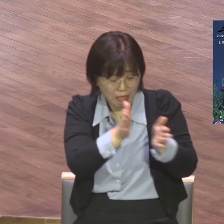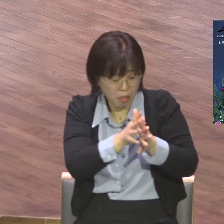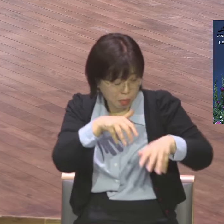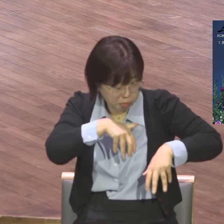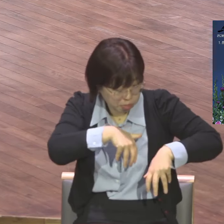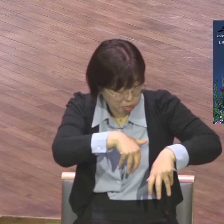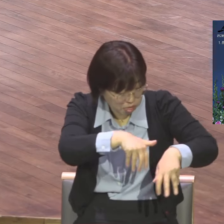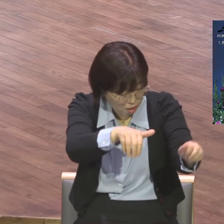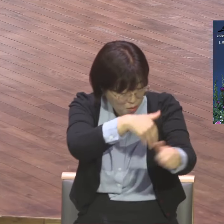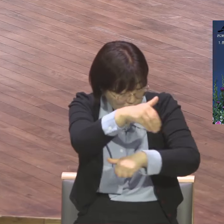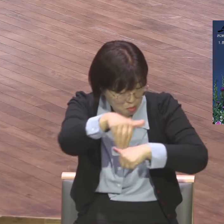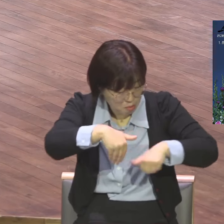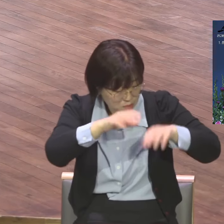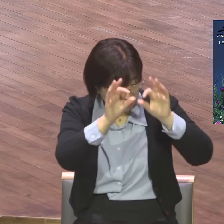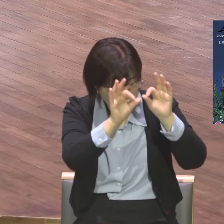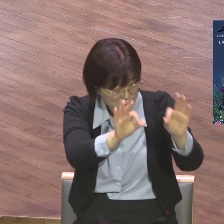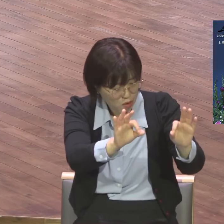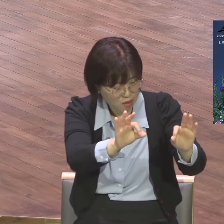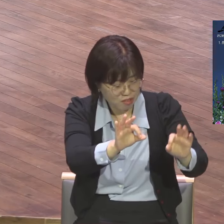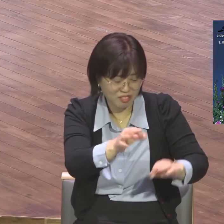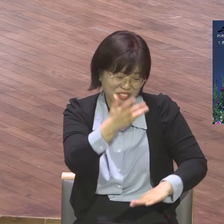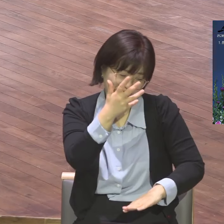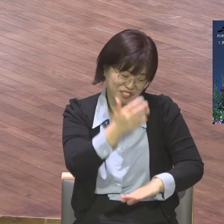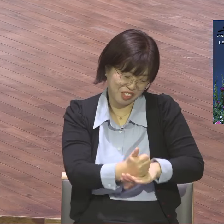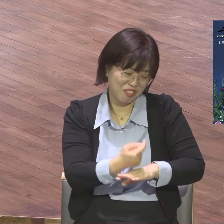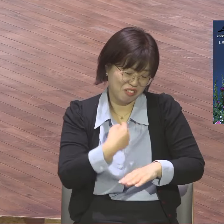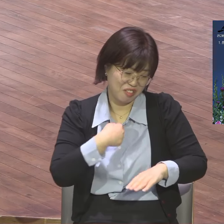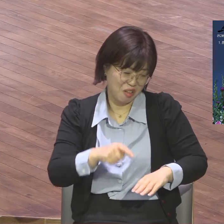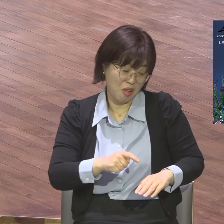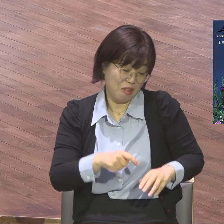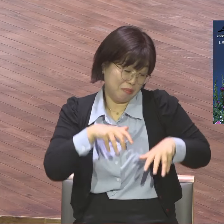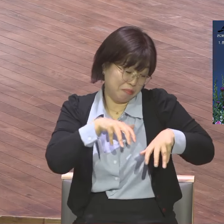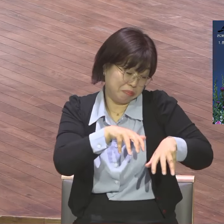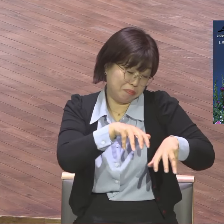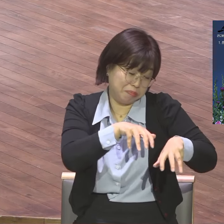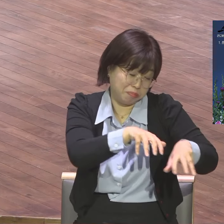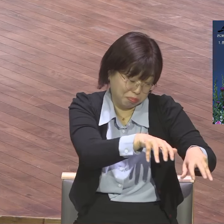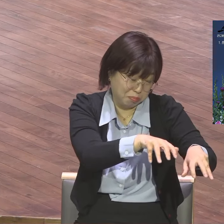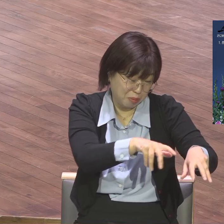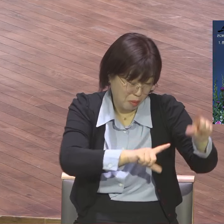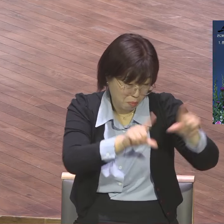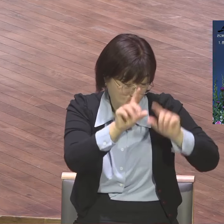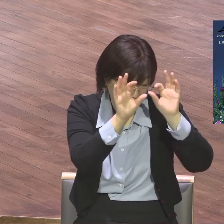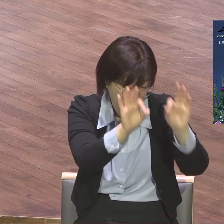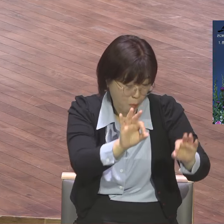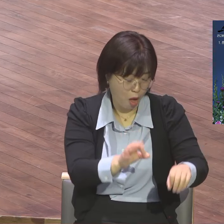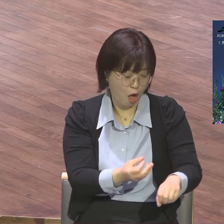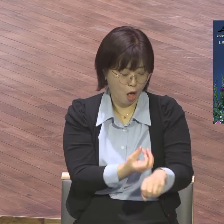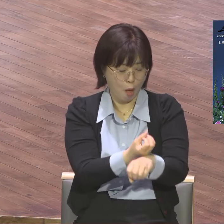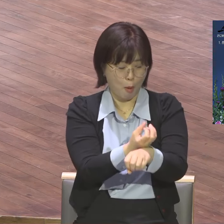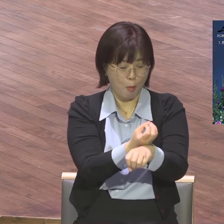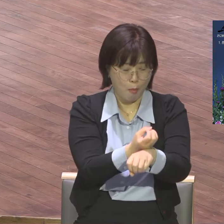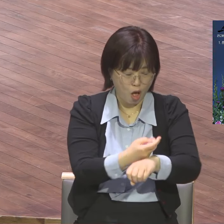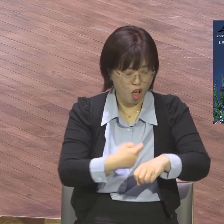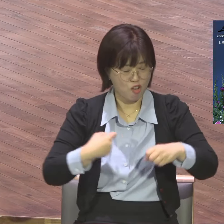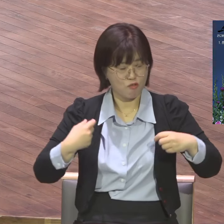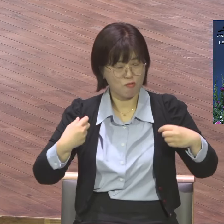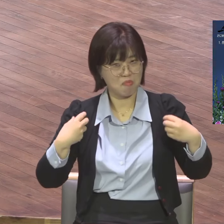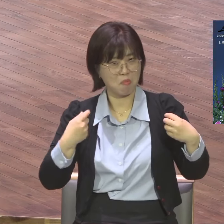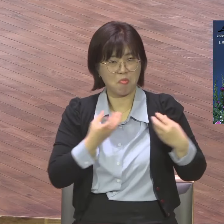것이 결국 허무한 것이고 무너진 바벨탑의 인생이다. 그 말을 하는 거예요.